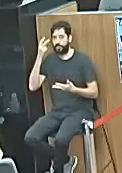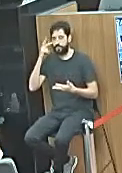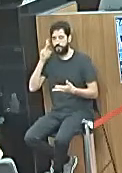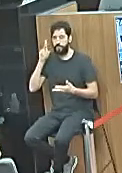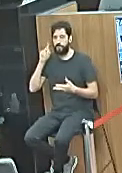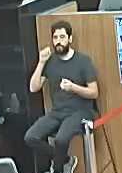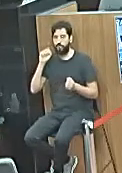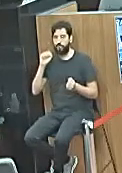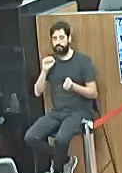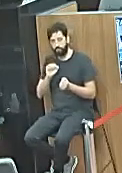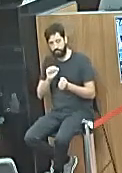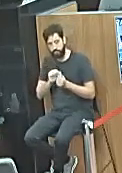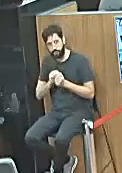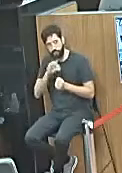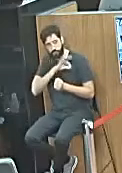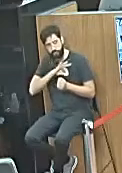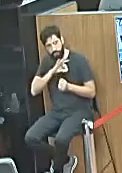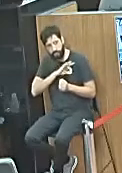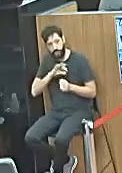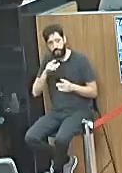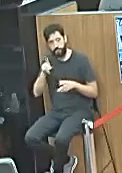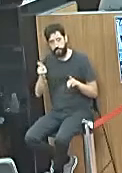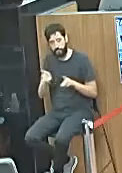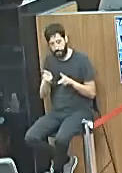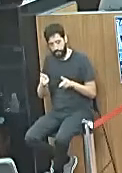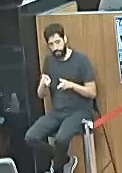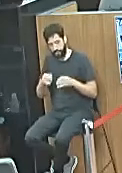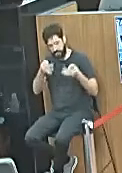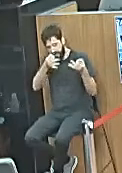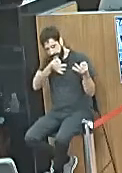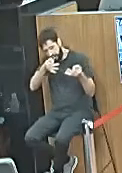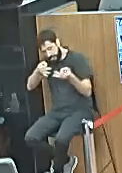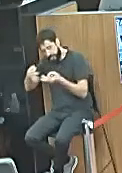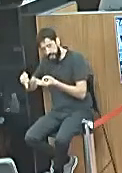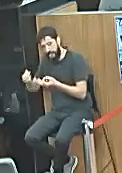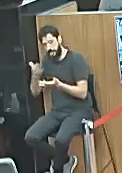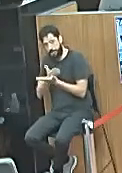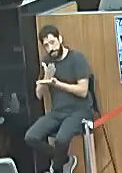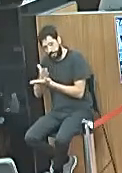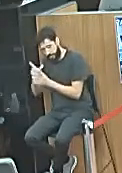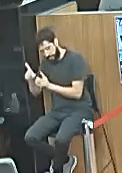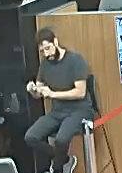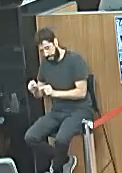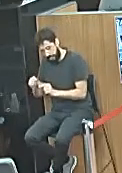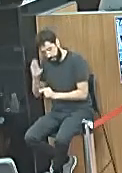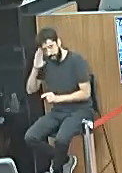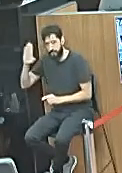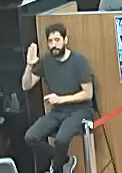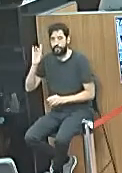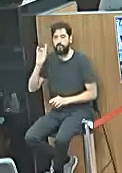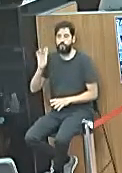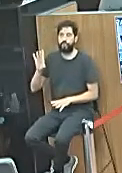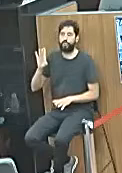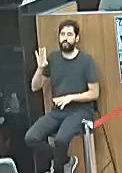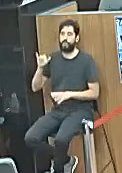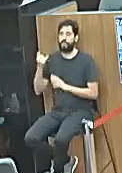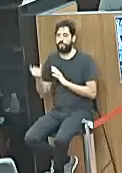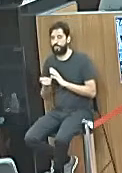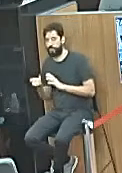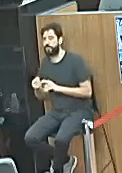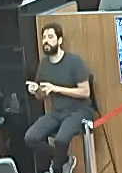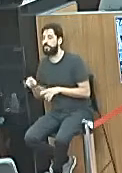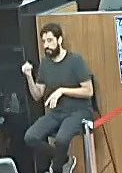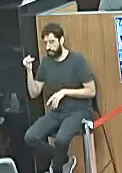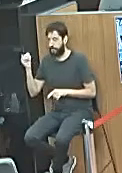remuneração dos professores nessa sendo feito em dia nem menos parcelada em priorizada não só outras instituições também são importantes